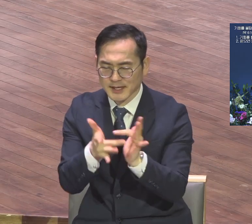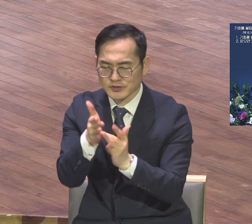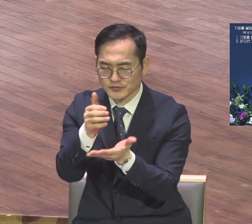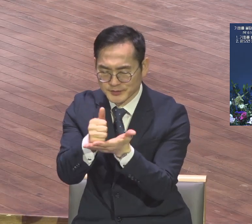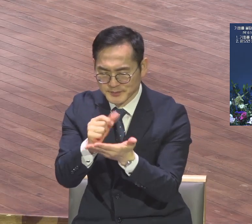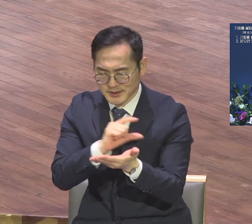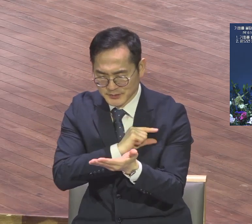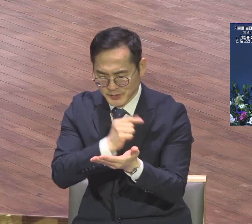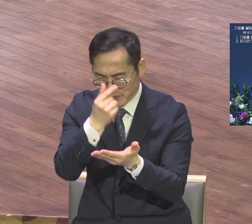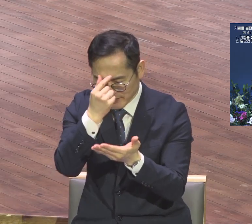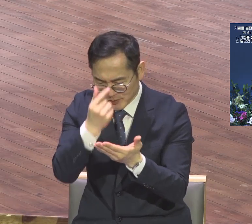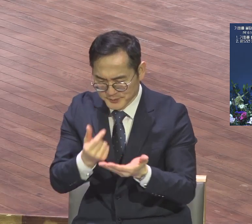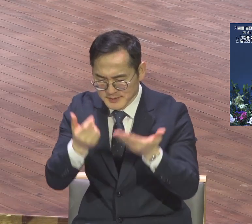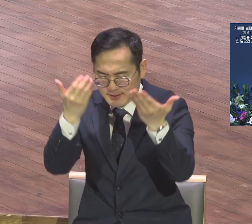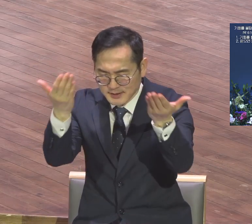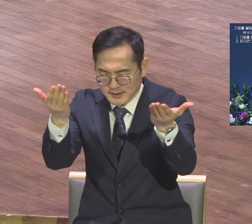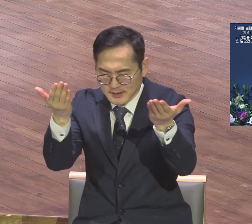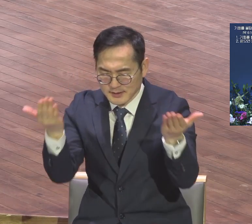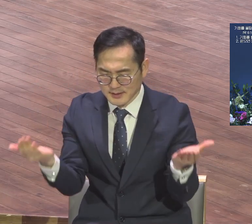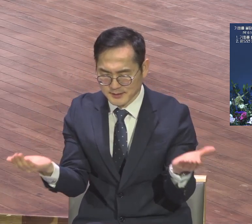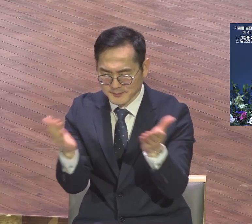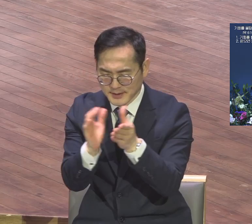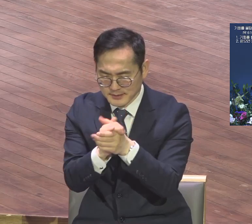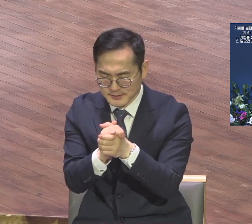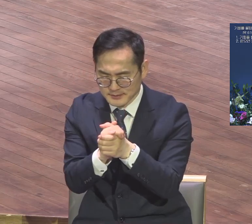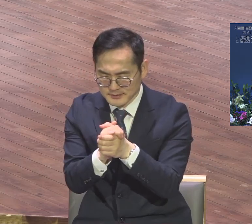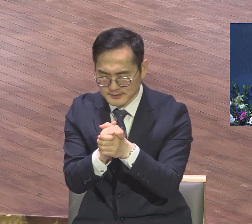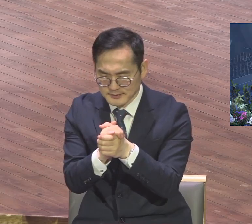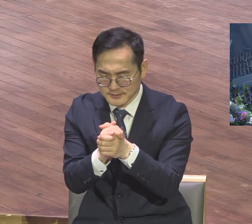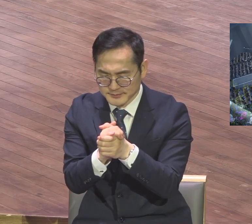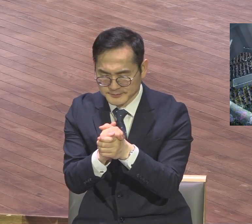예수 그리스도를 받들어 기도합니다. 아멘.